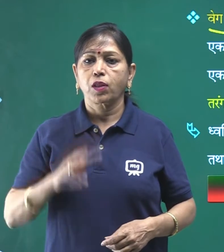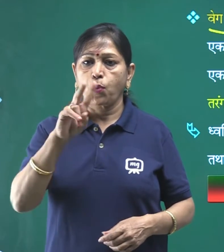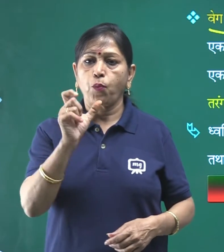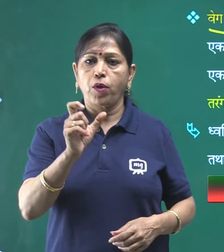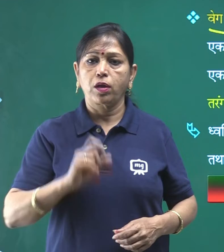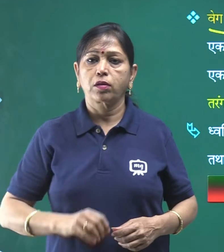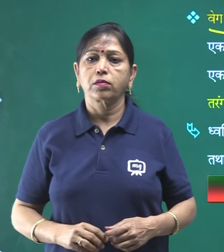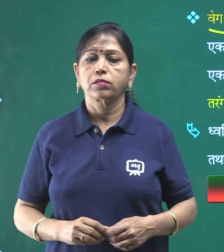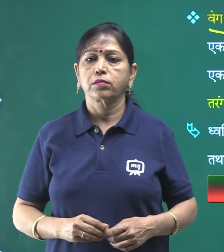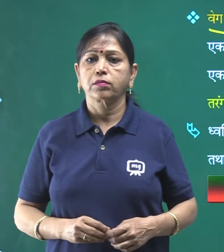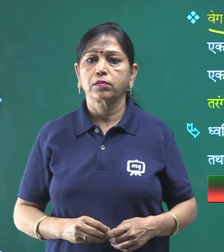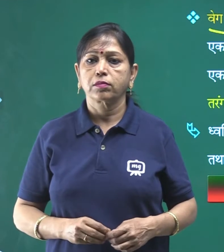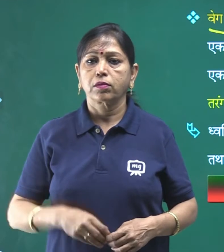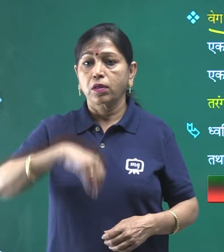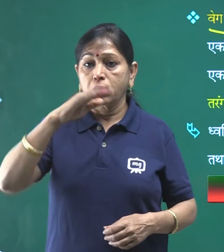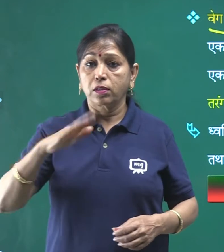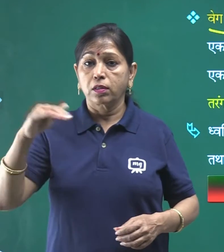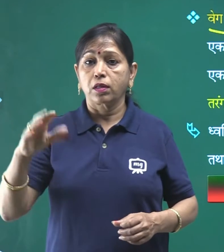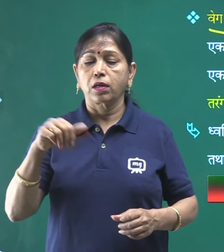वेग तरंग के